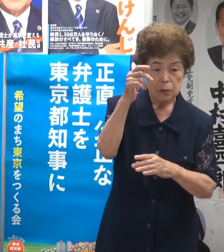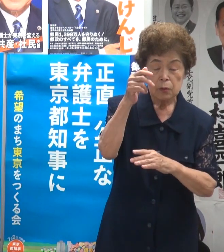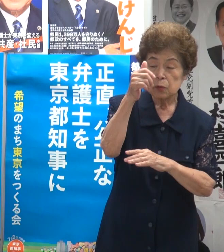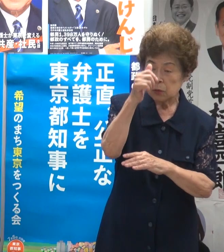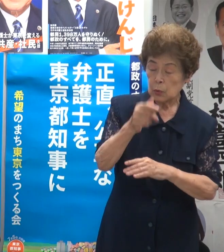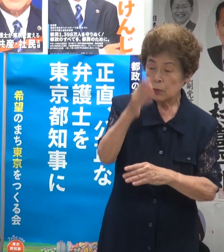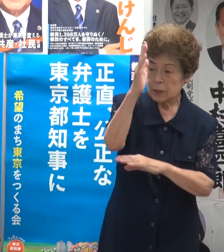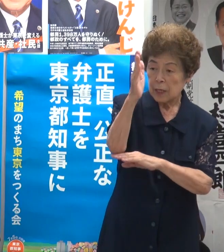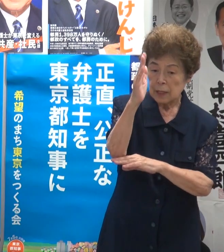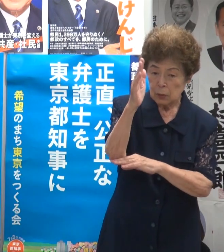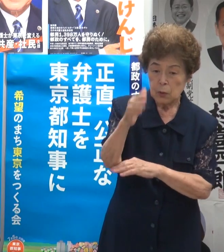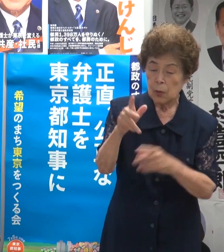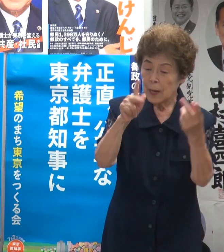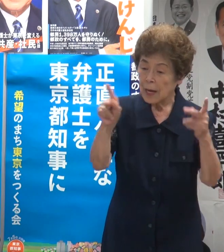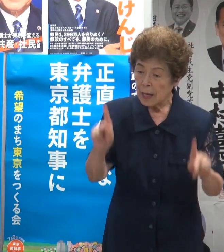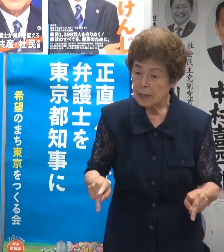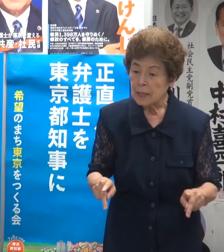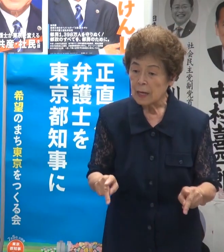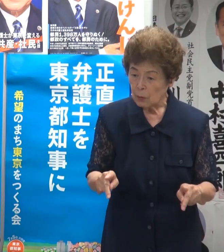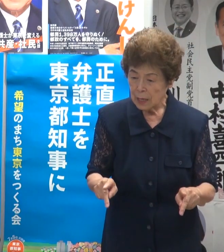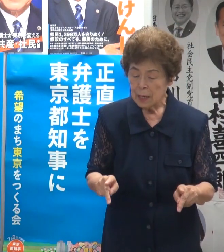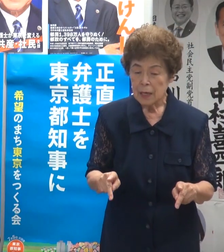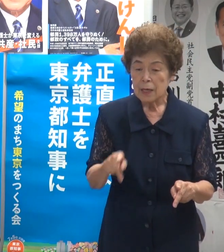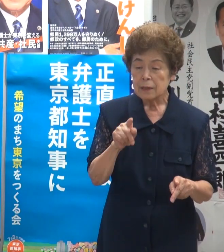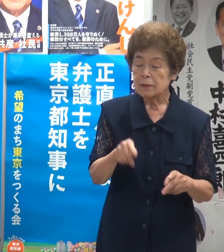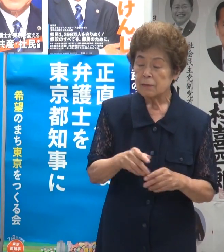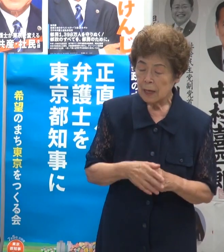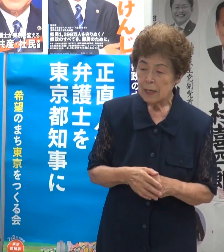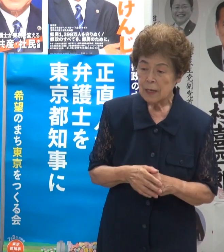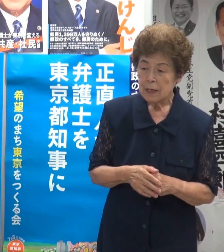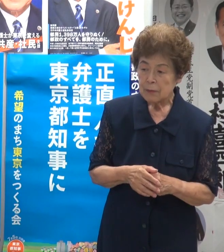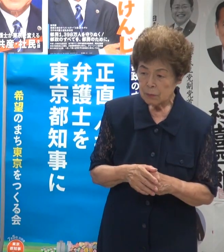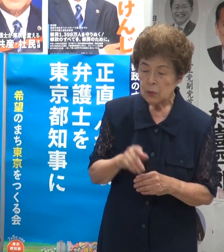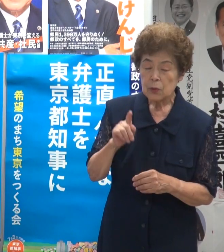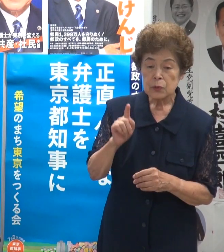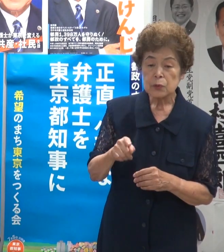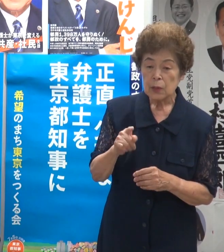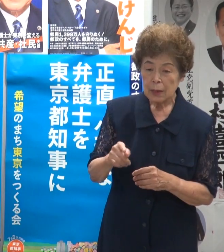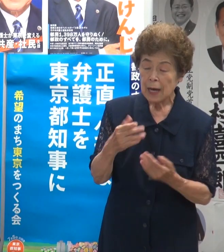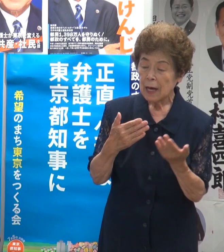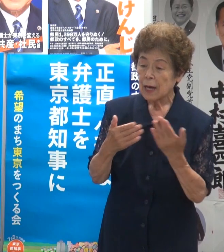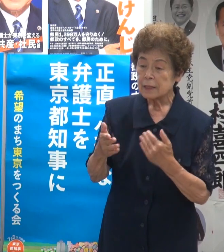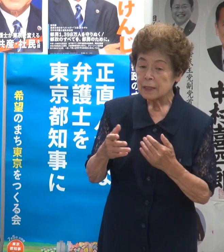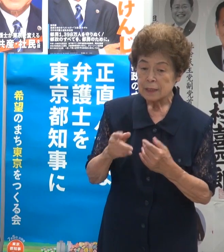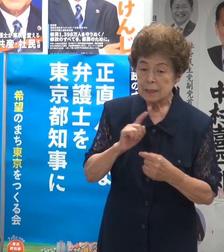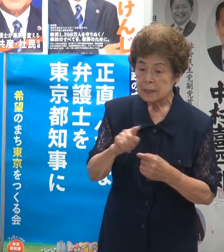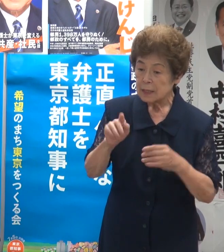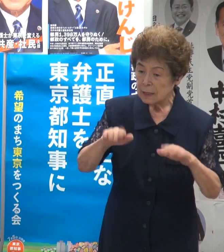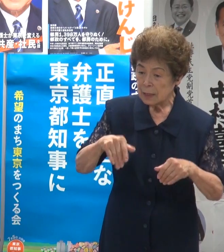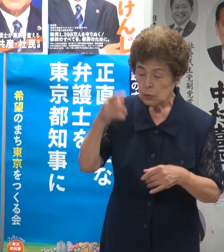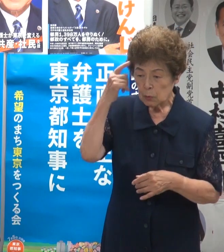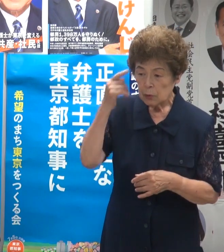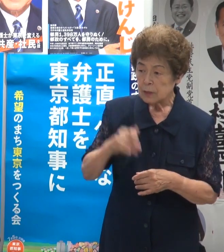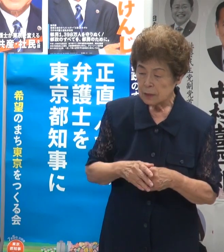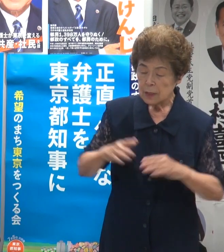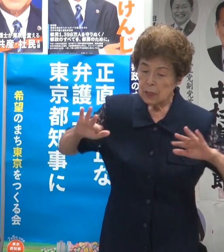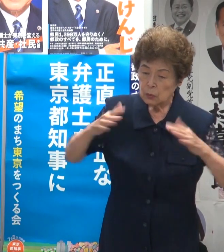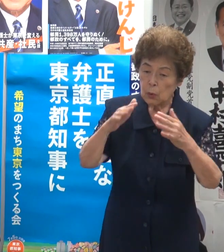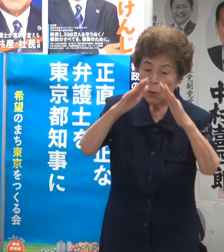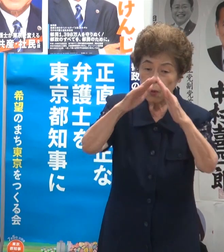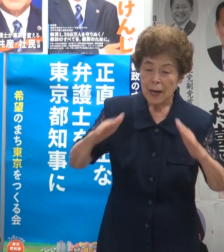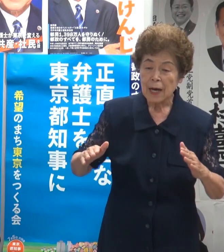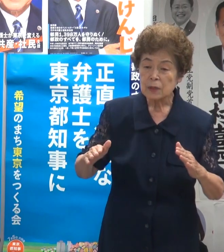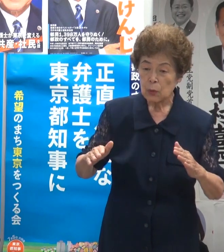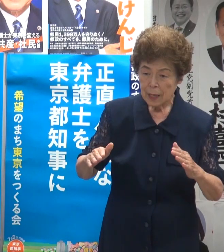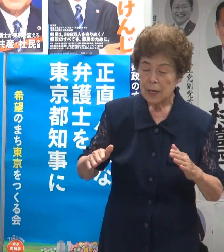ある程度まあ、制約がある中でも明らかにできたと思うと、ただいわゆる討論会とか論戦